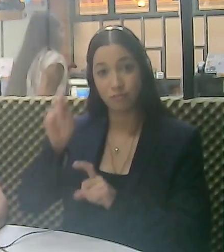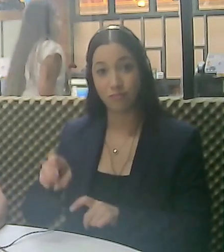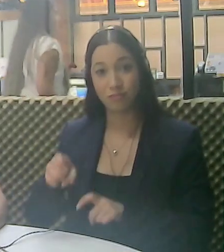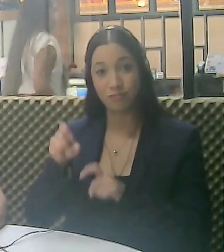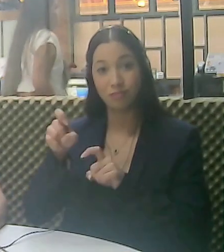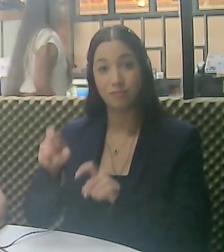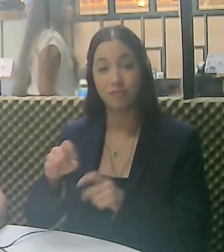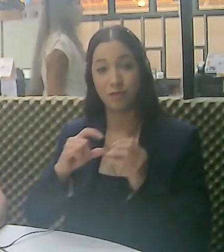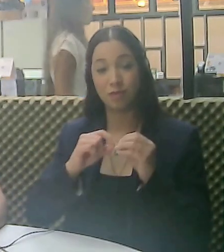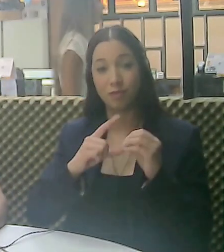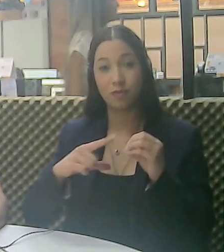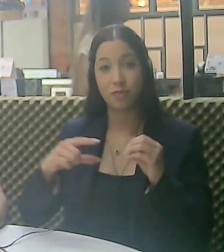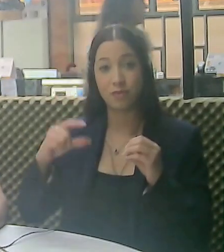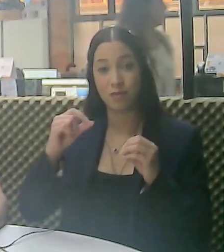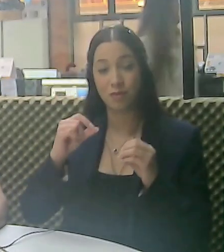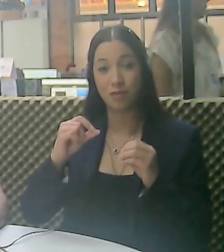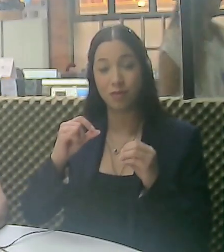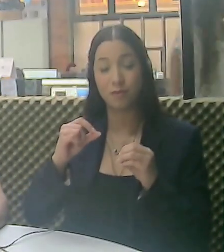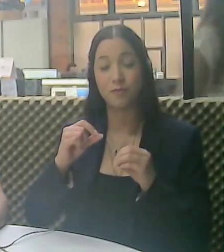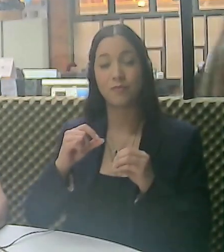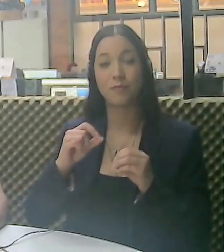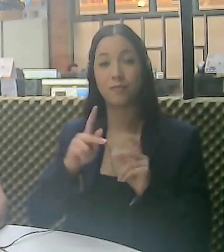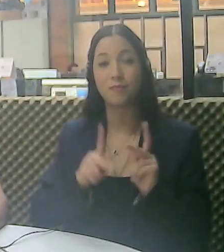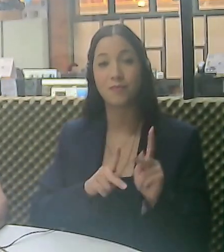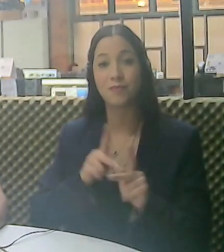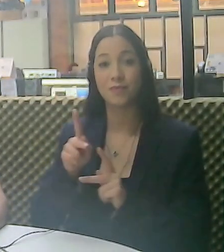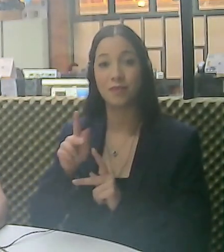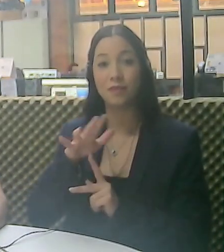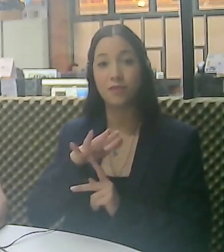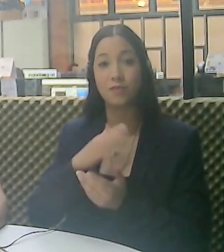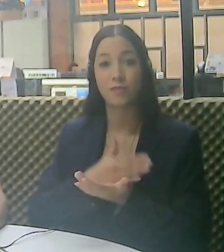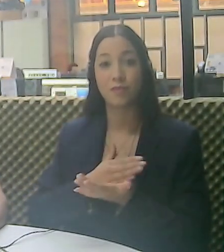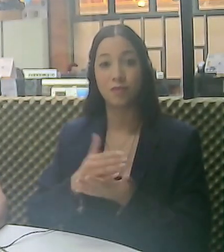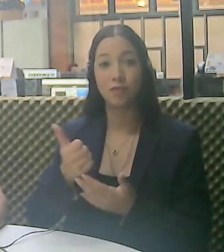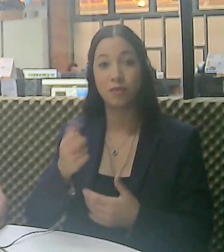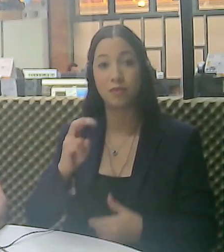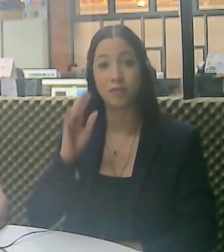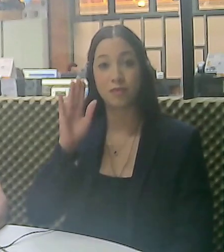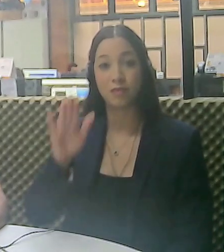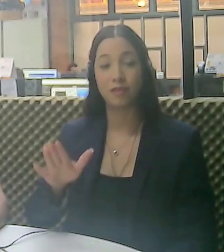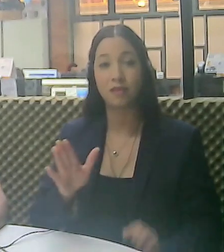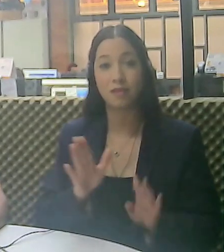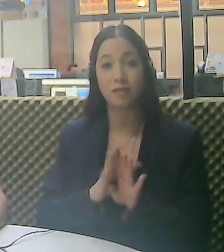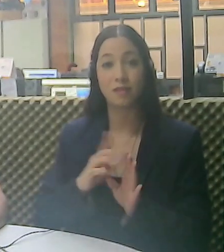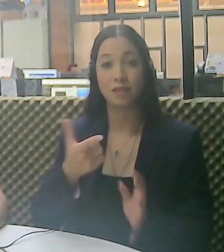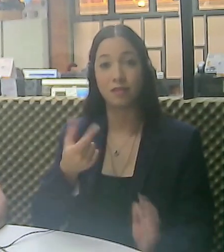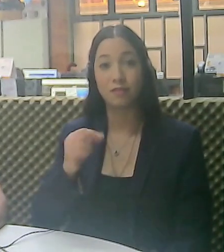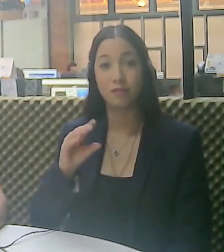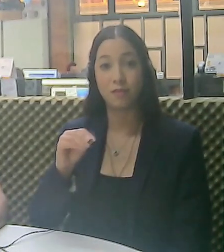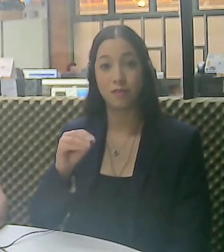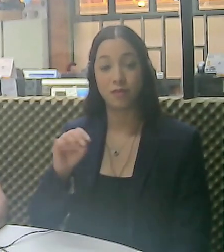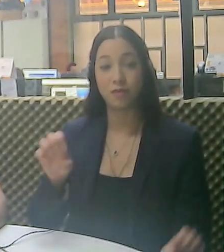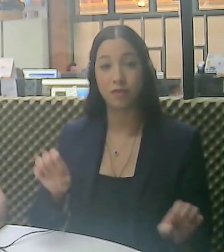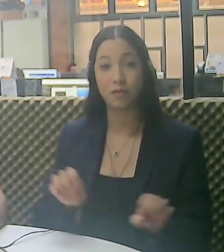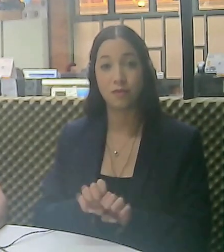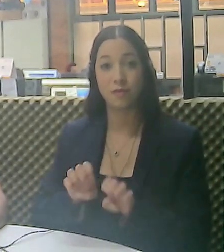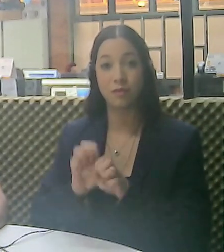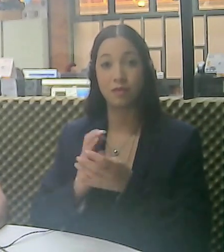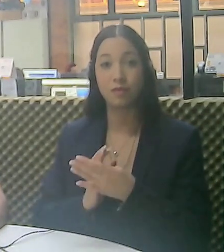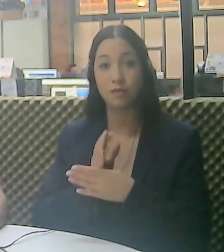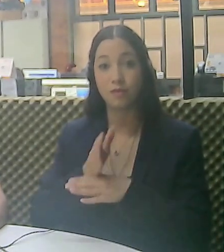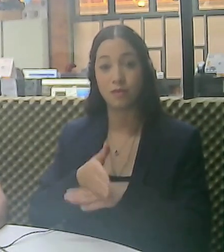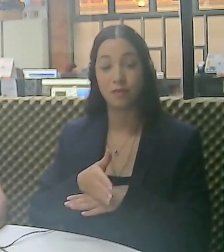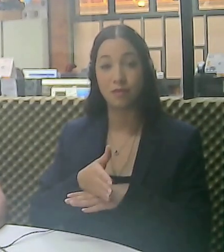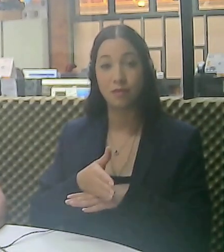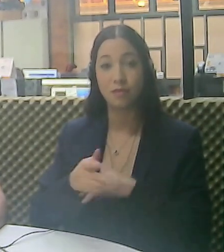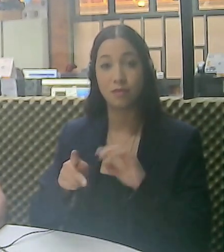produtos agroecológicos à população. A feira vai das 3 da tarde até as 8 da noite, na estrutura montada que pode ser acessada